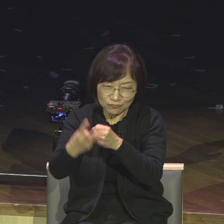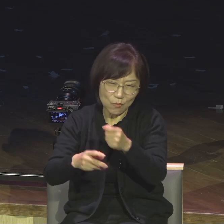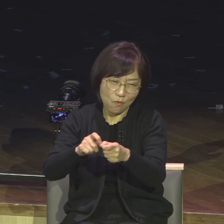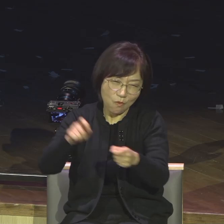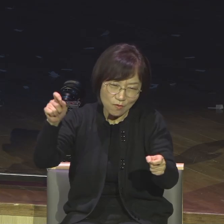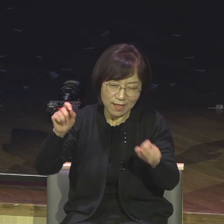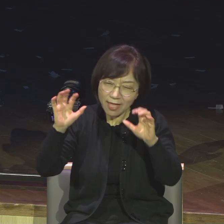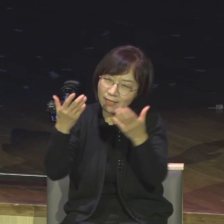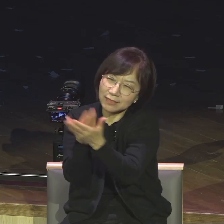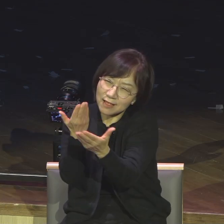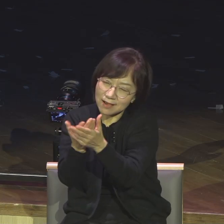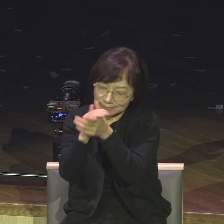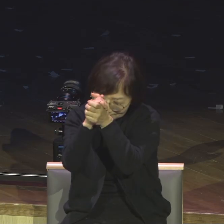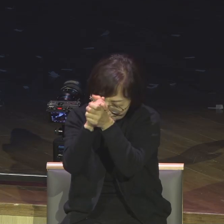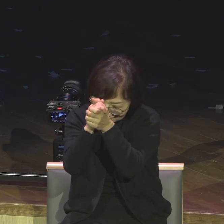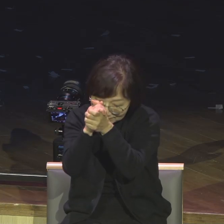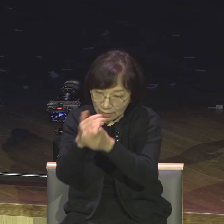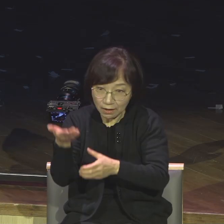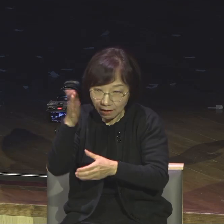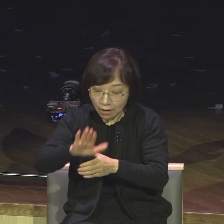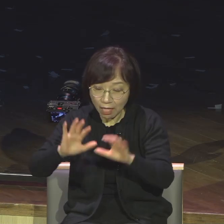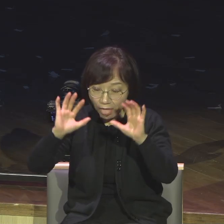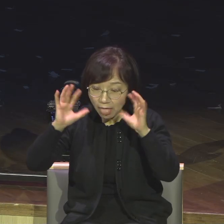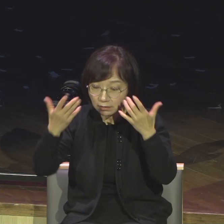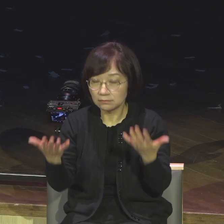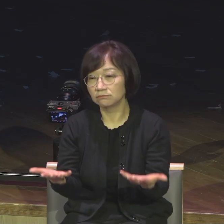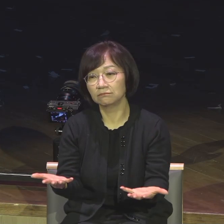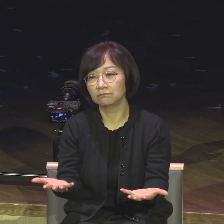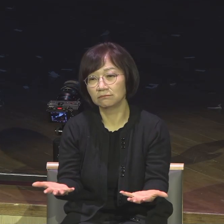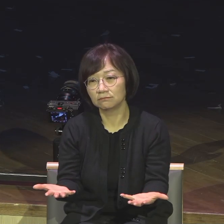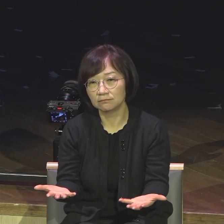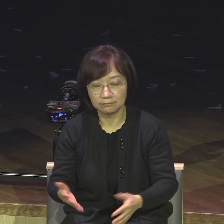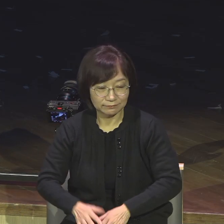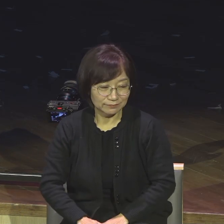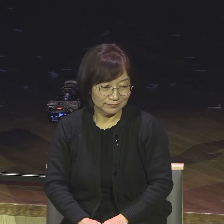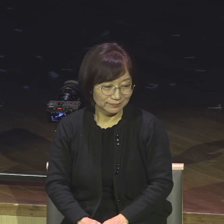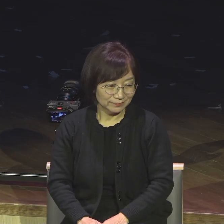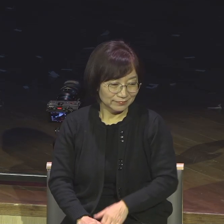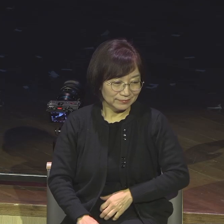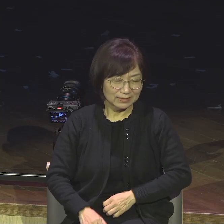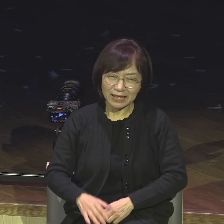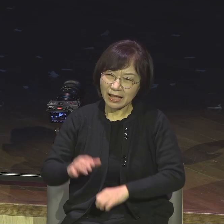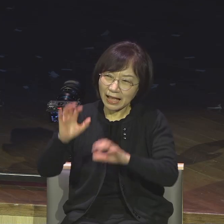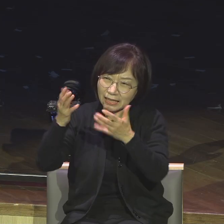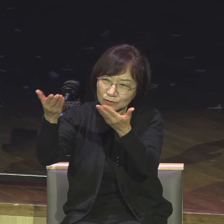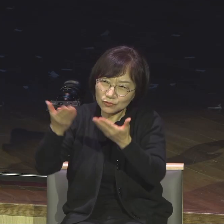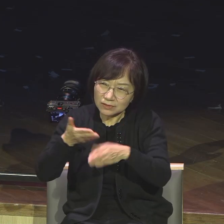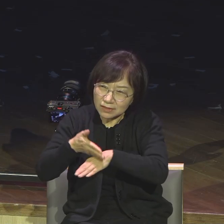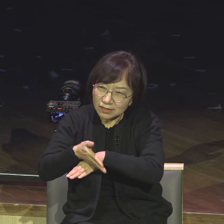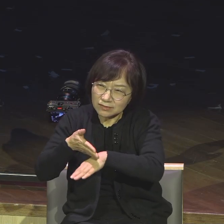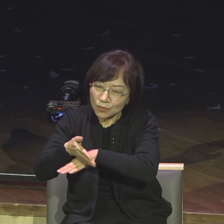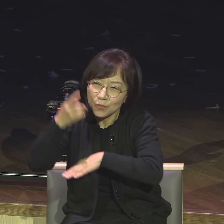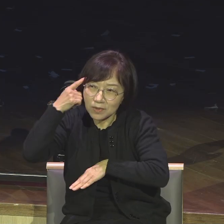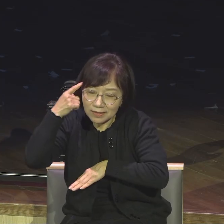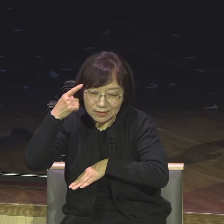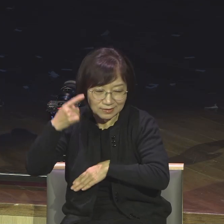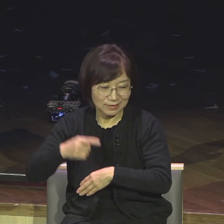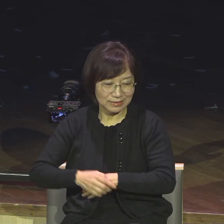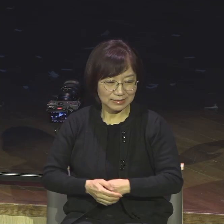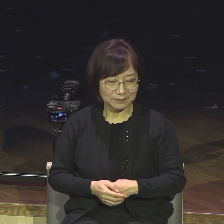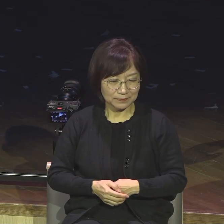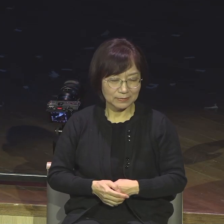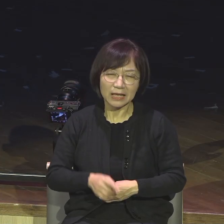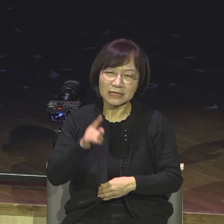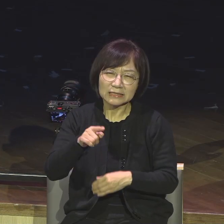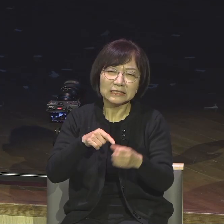기도하고 있지만 아직 아이가 없습니다. 저에게 아이가 늦어지는 이유가 있다면